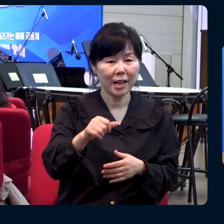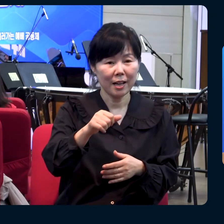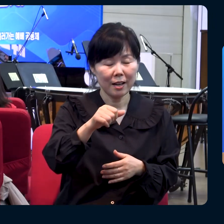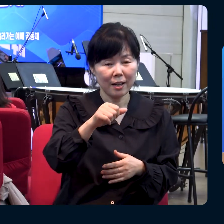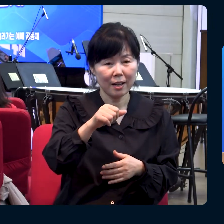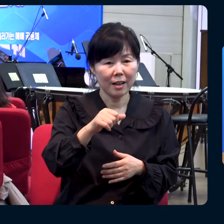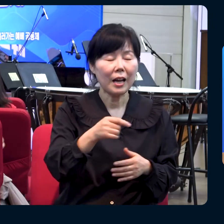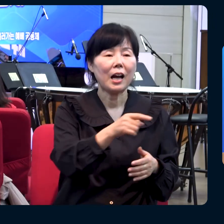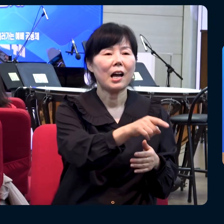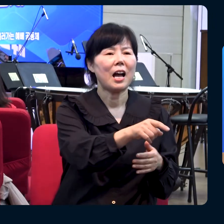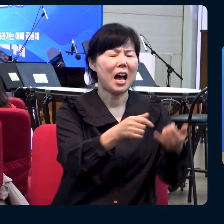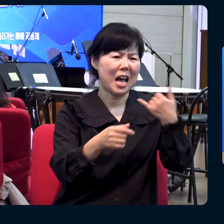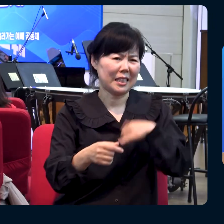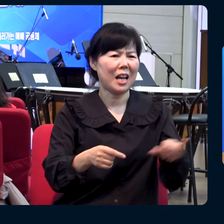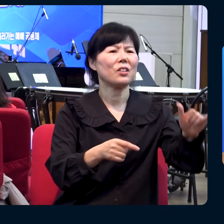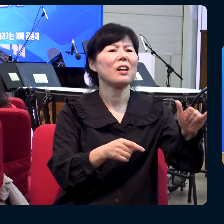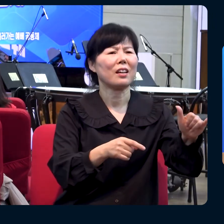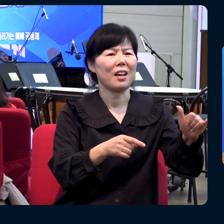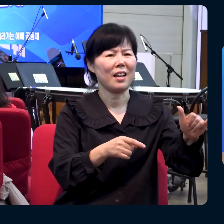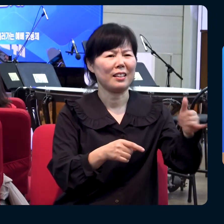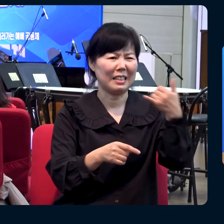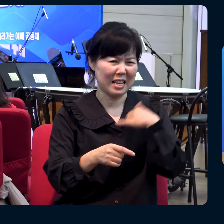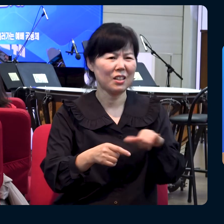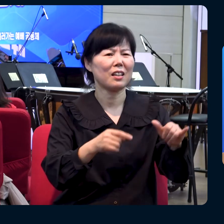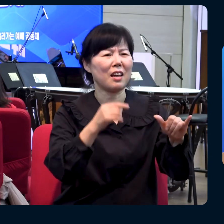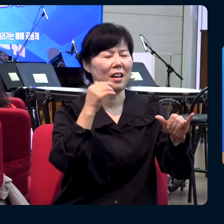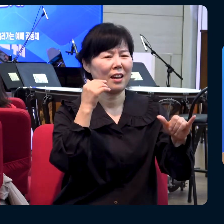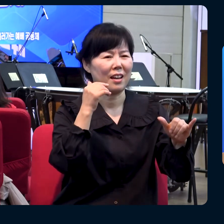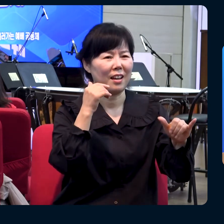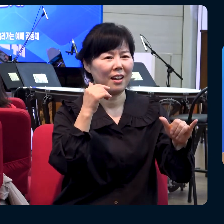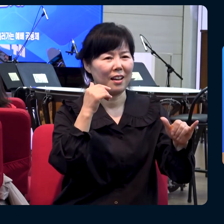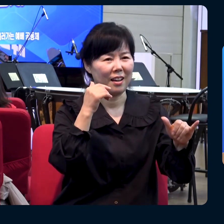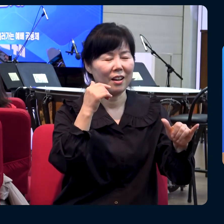되셨는데 너희들이 가정에서 볼 때